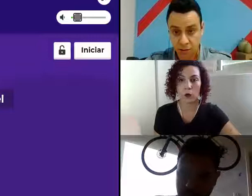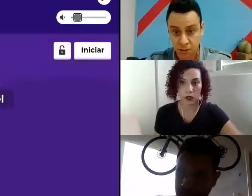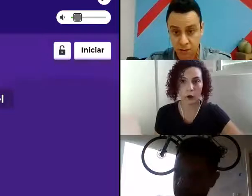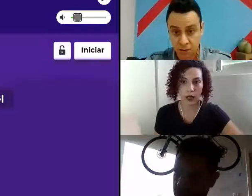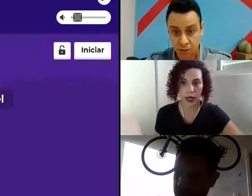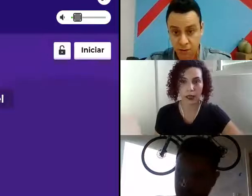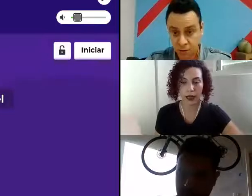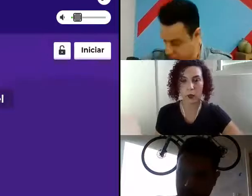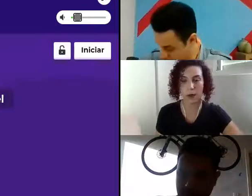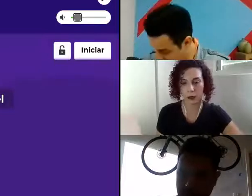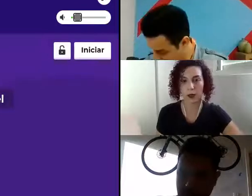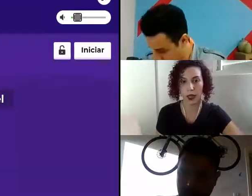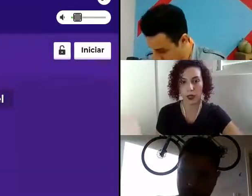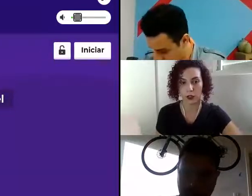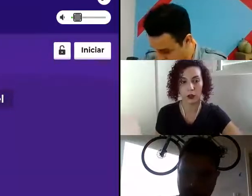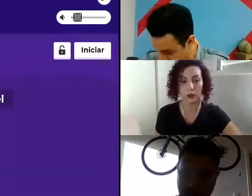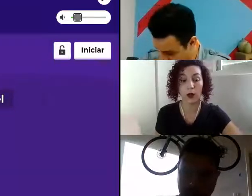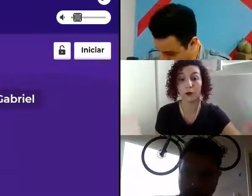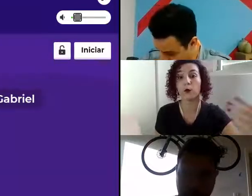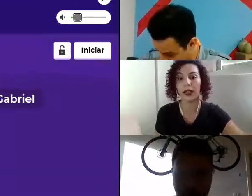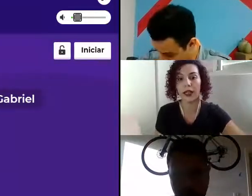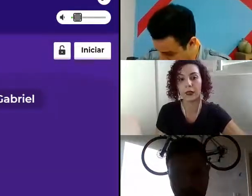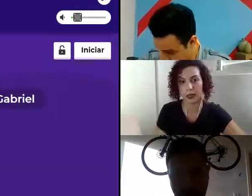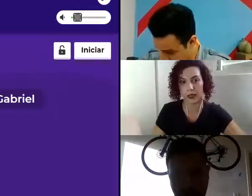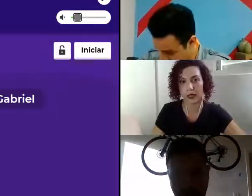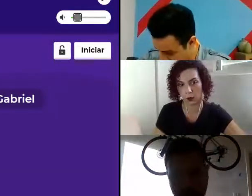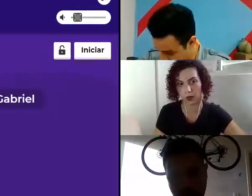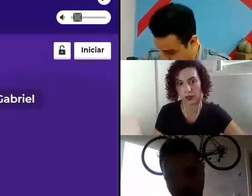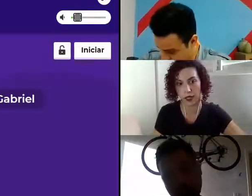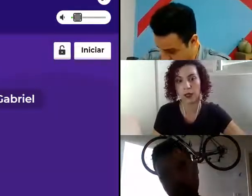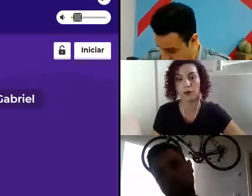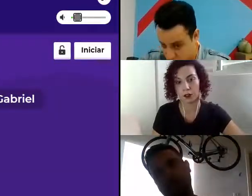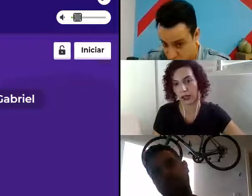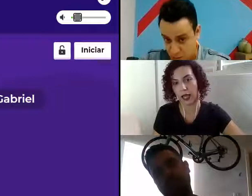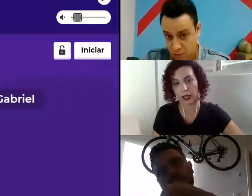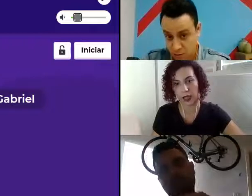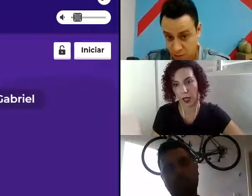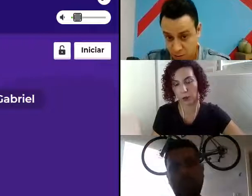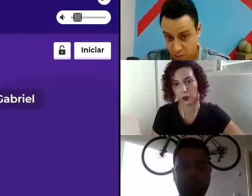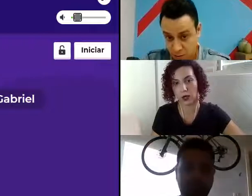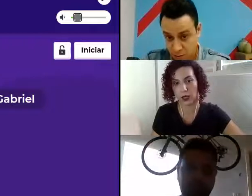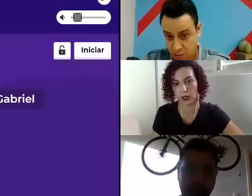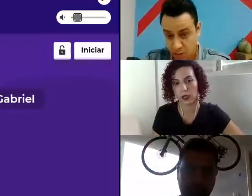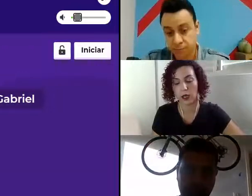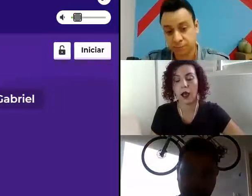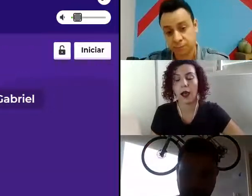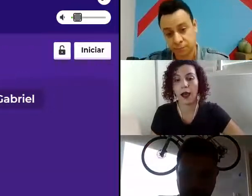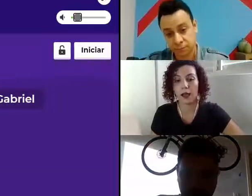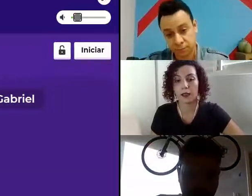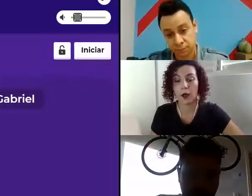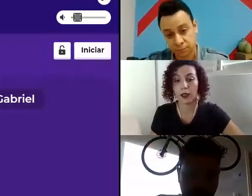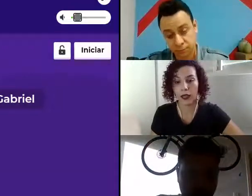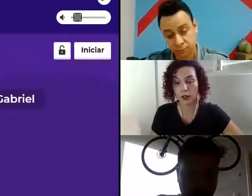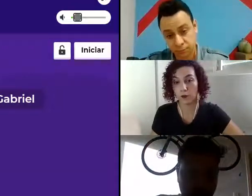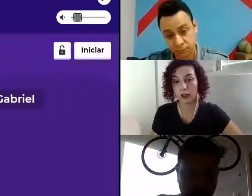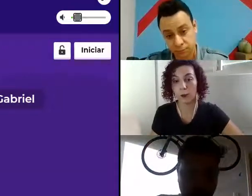Quem está no celular, né, no mesmo aplicativo, eu vou ler também as questões, tá? Vou tentar ler rapidinho